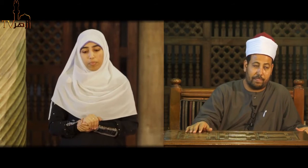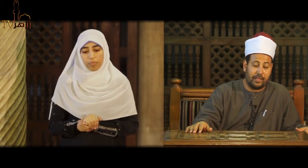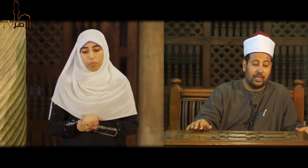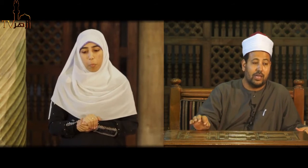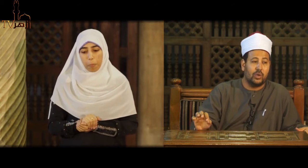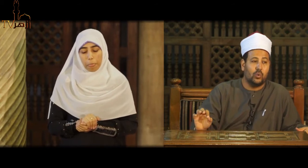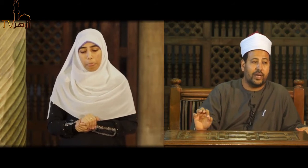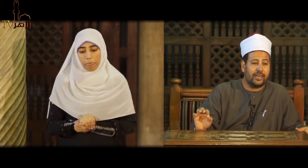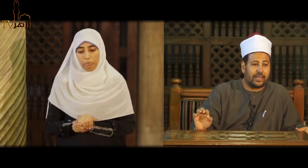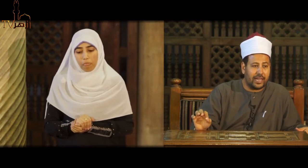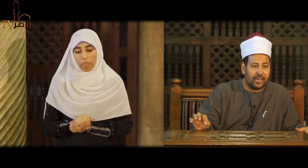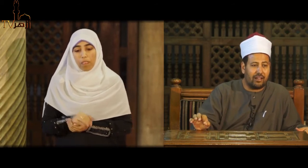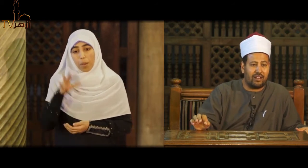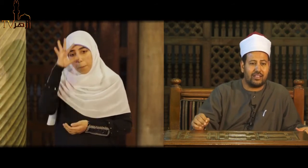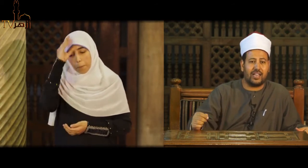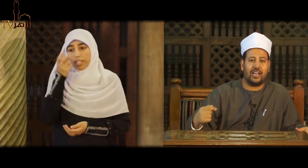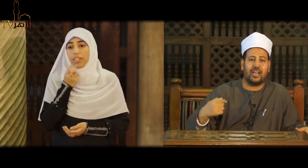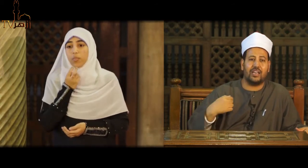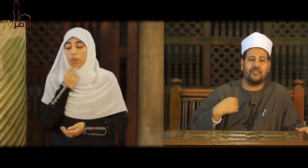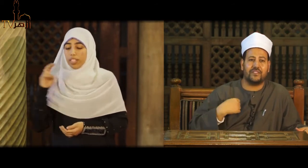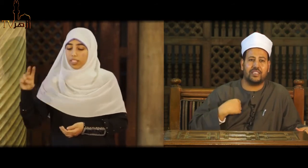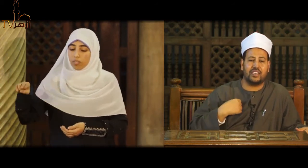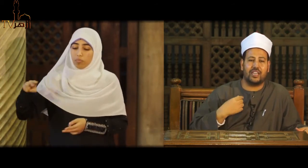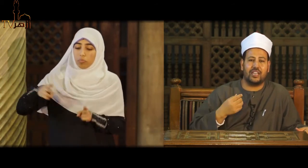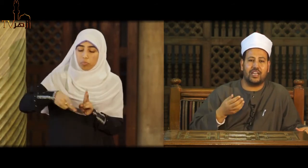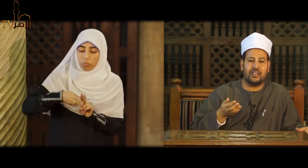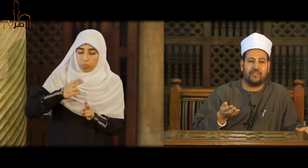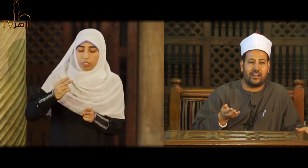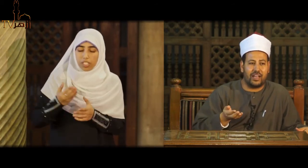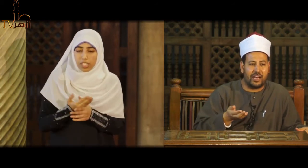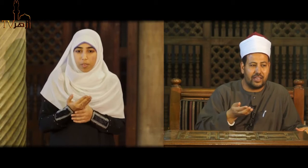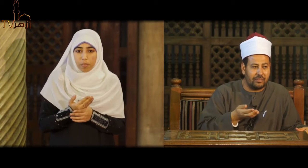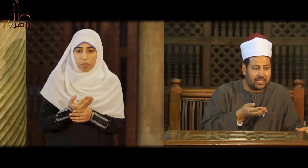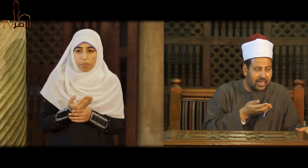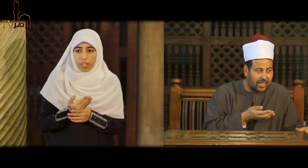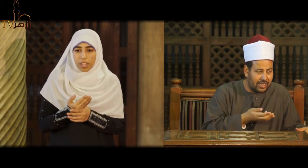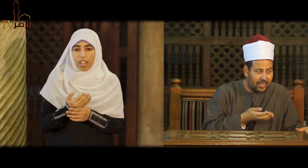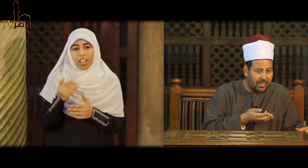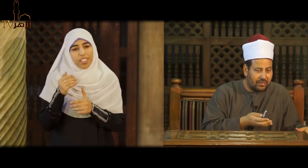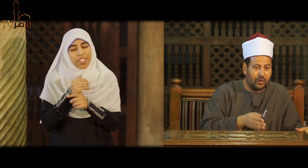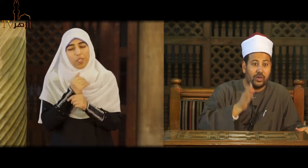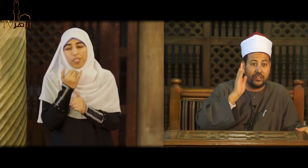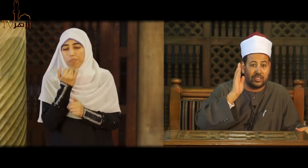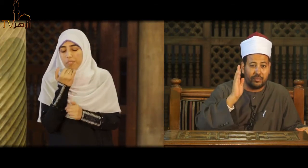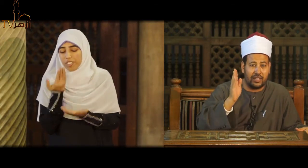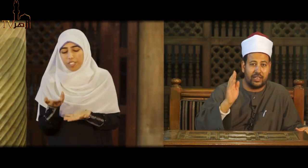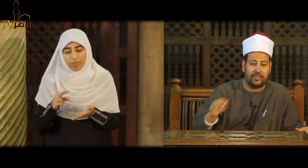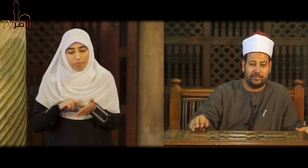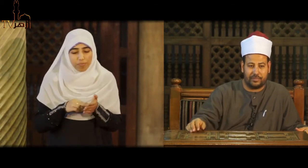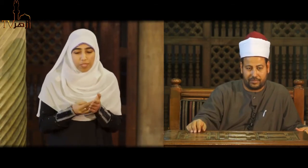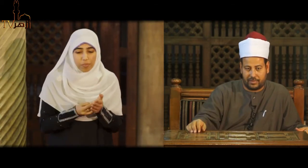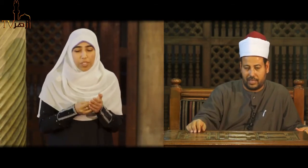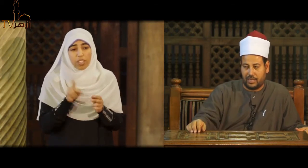الله. وإن كان خرج على نفسه ليعفها عن المسألة فهو في سبيل